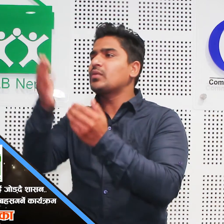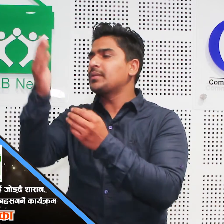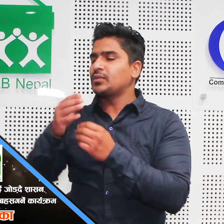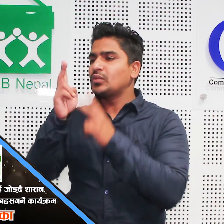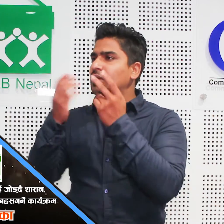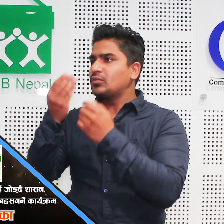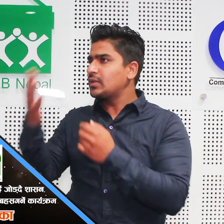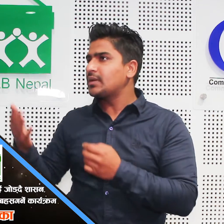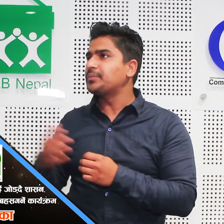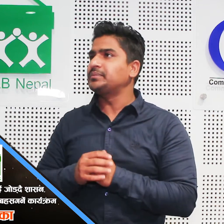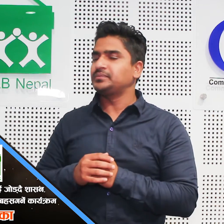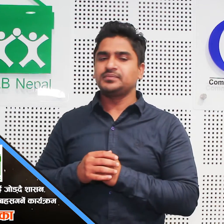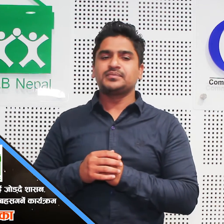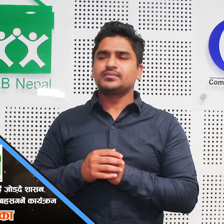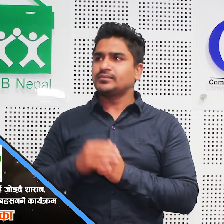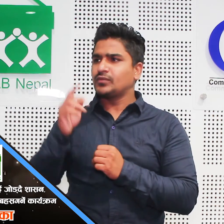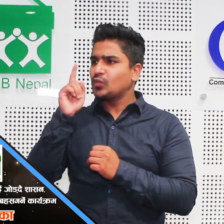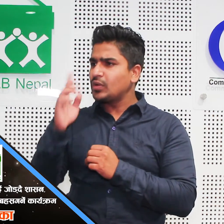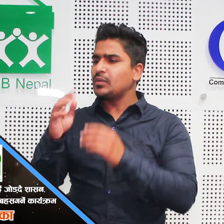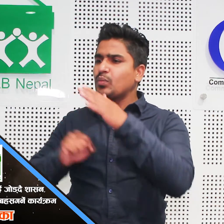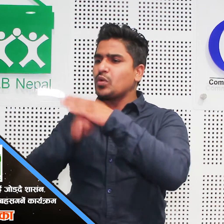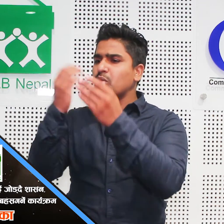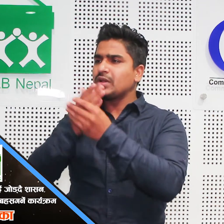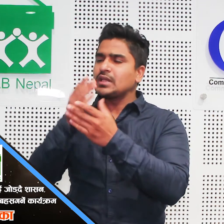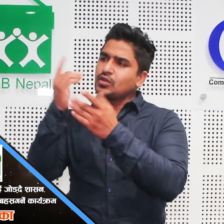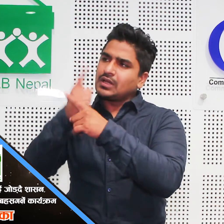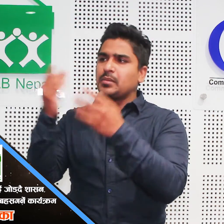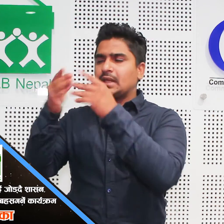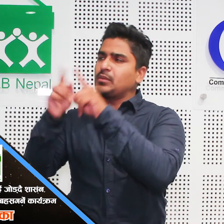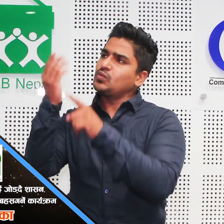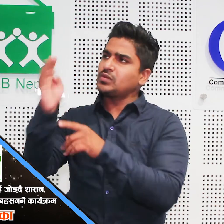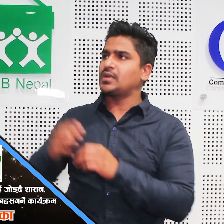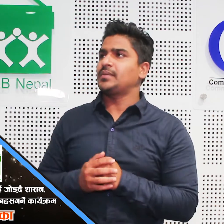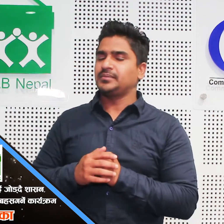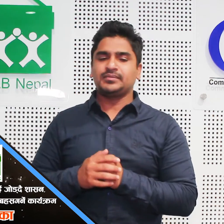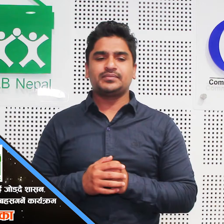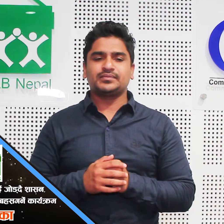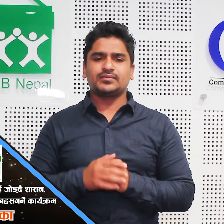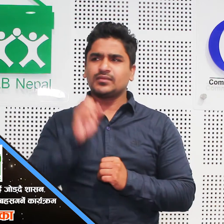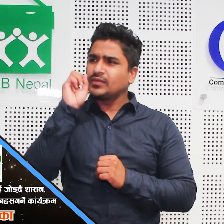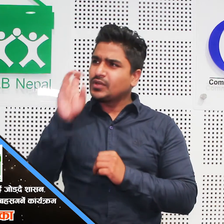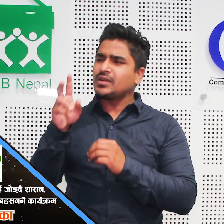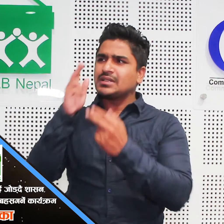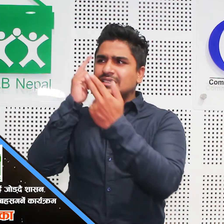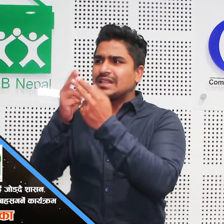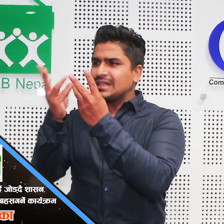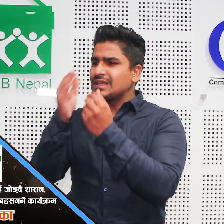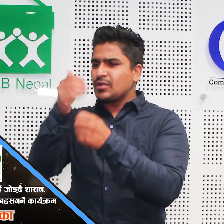गर्नु न हुन्न, नत्र प्रमुख प्रशासकीय सरलाई भेटे पनि हुन्छ, तर चिनजानको हिसाबले त